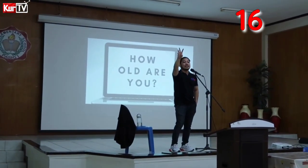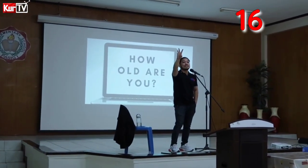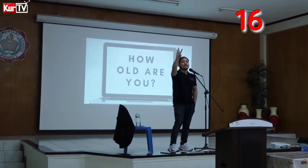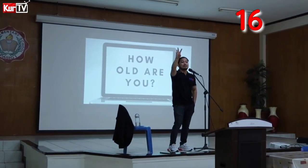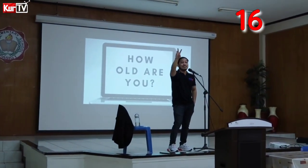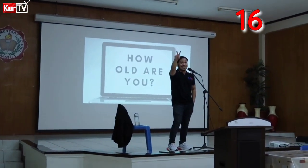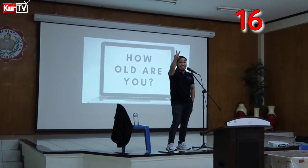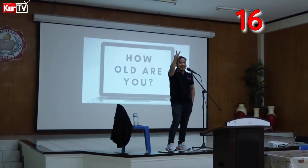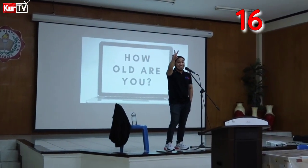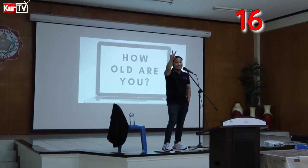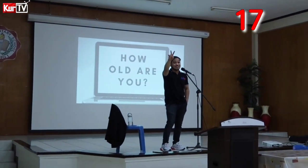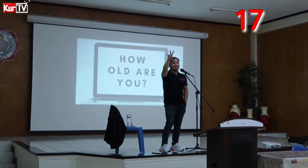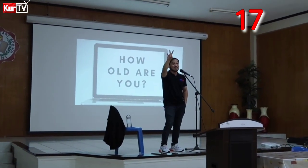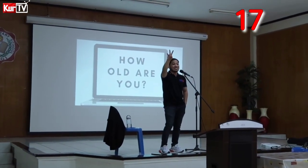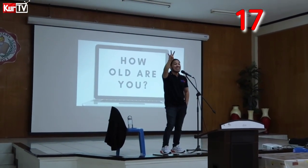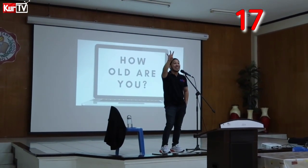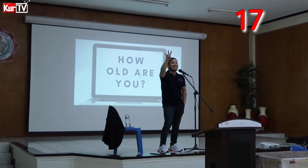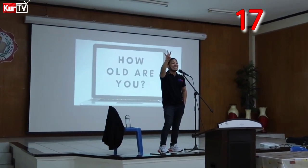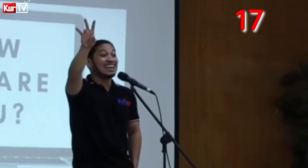sign 17 na. Sunod-sunod na yan.